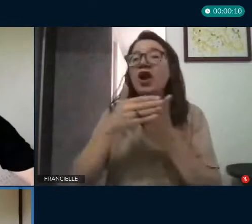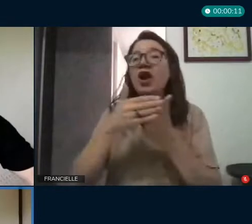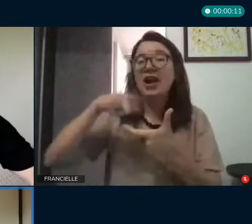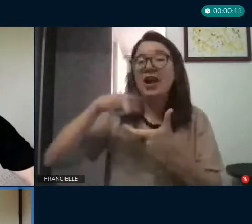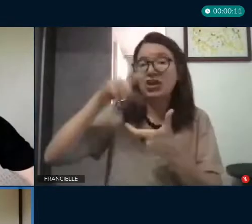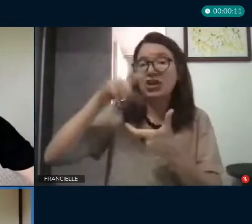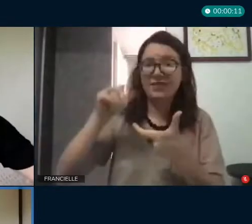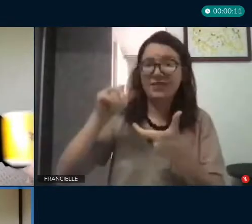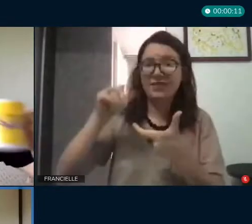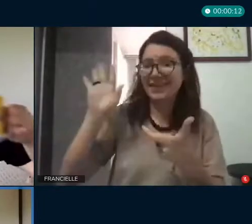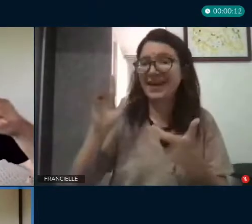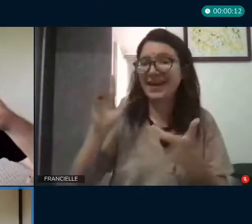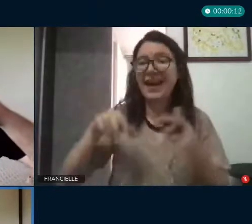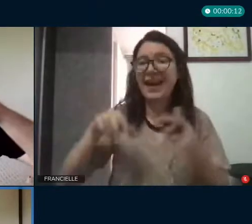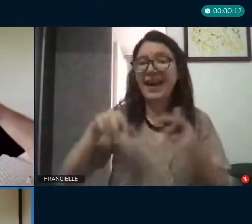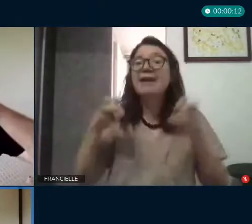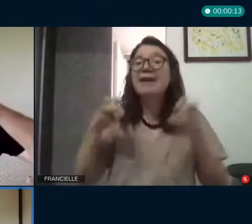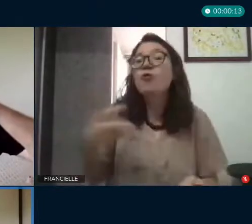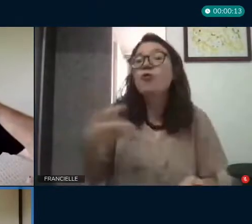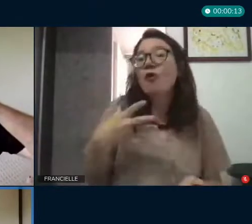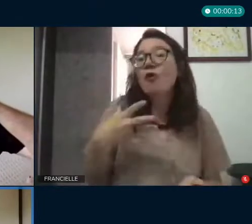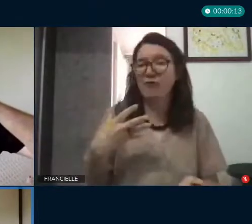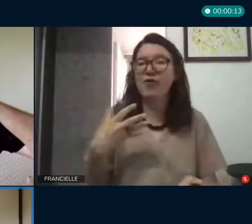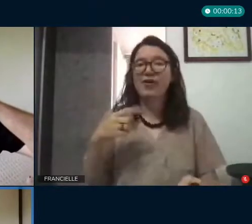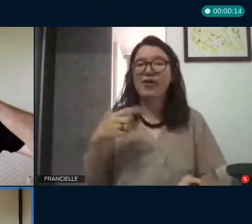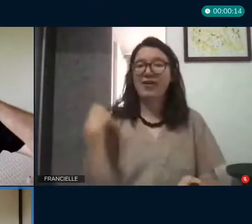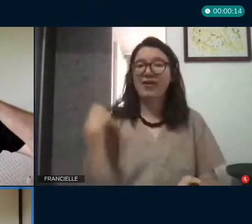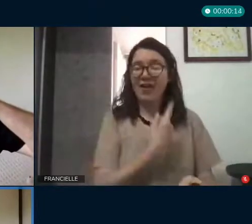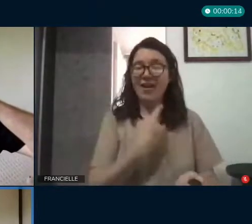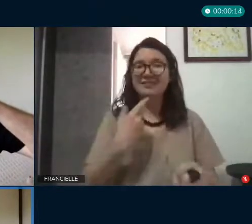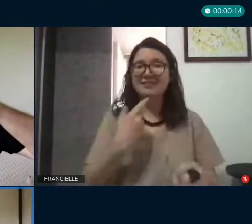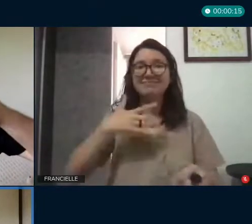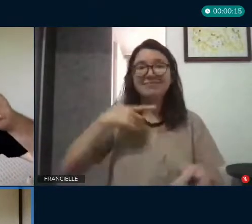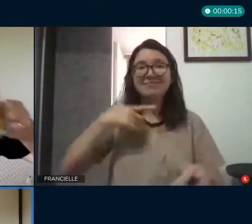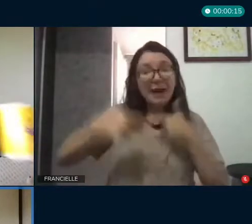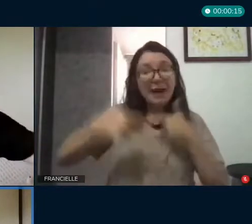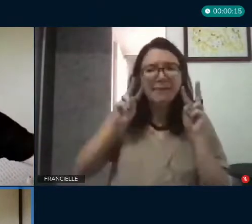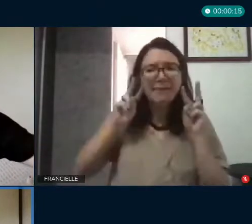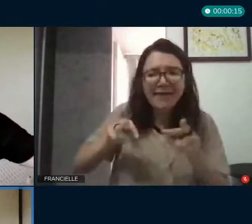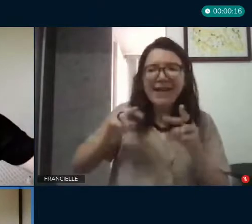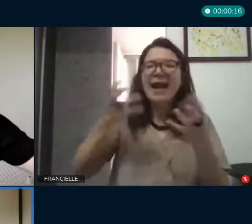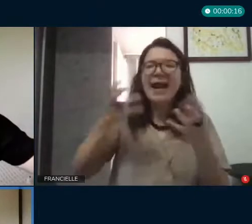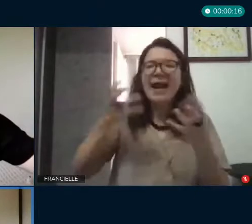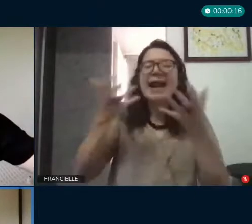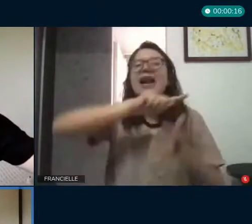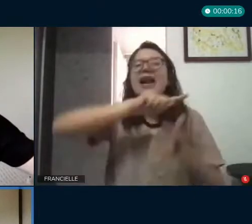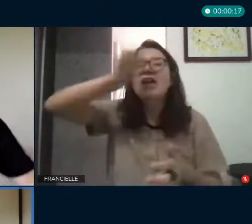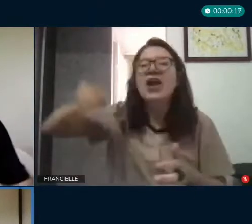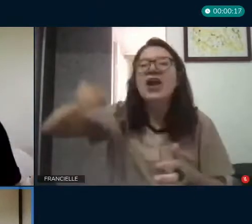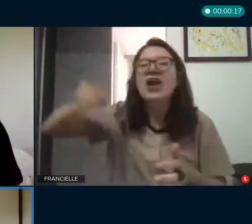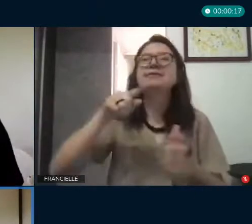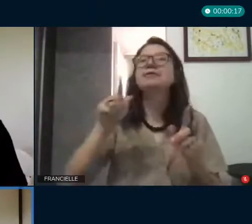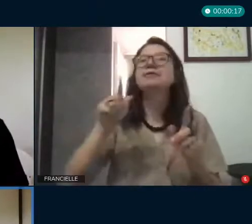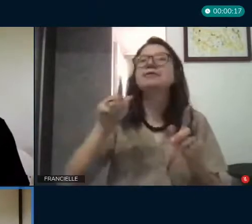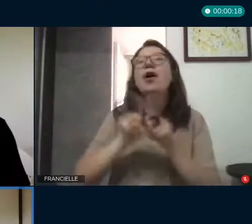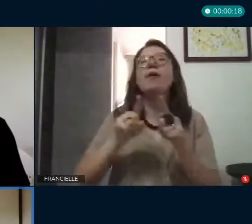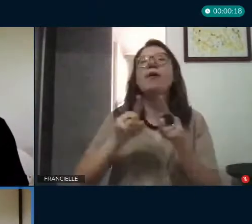a necessidade que existe de termos outras pesquisas, novas pesquisas nessa área de